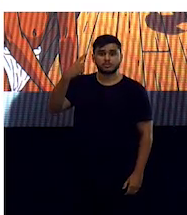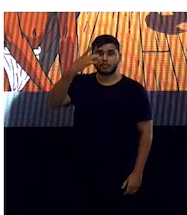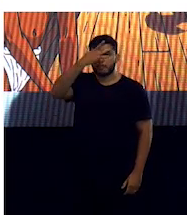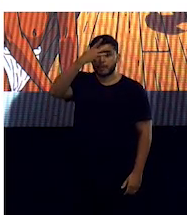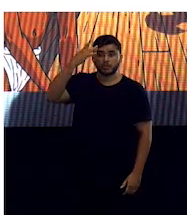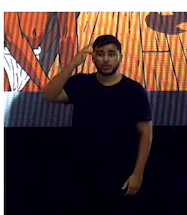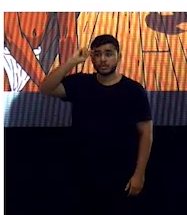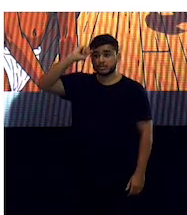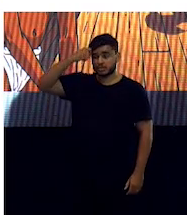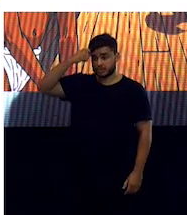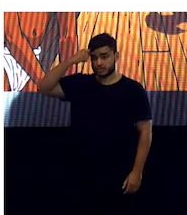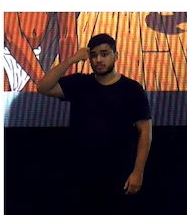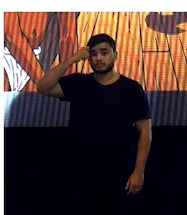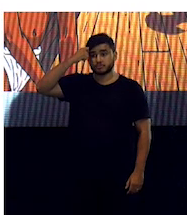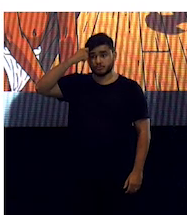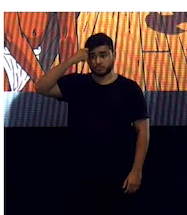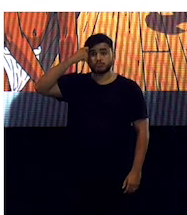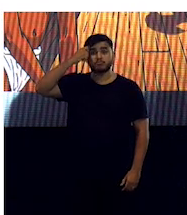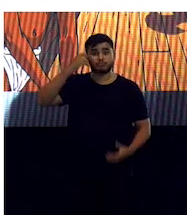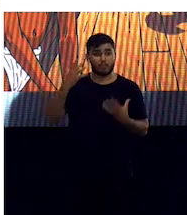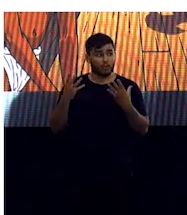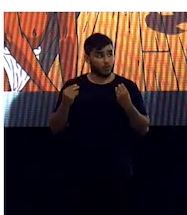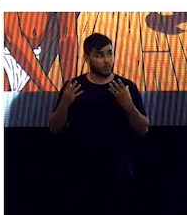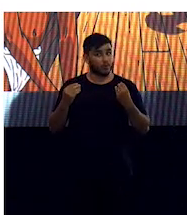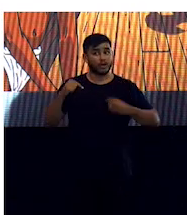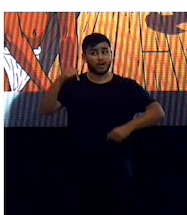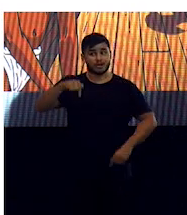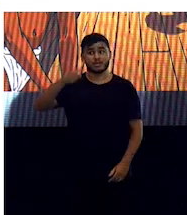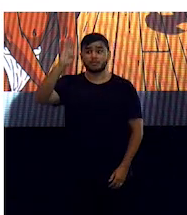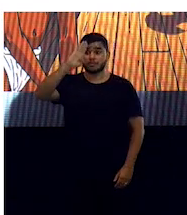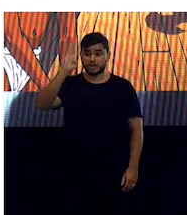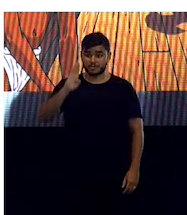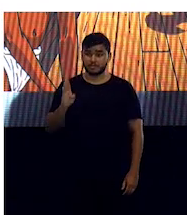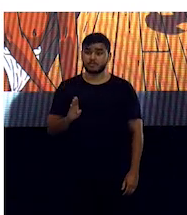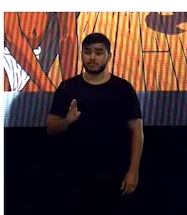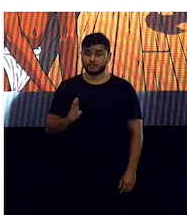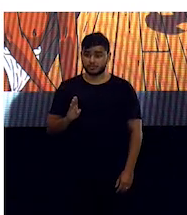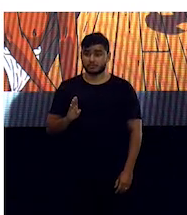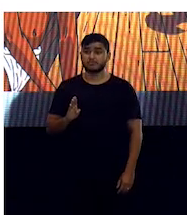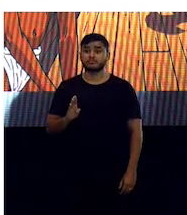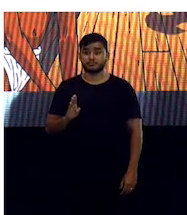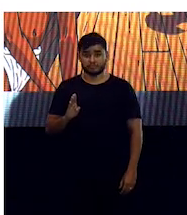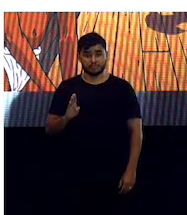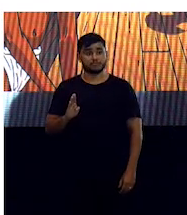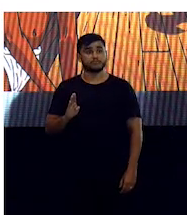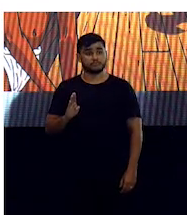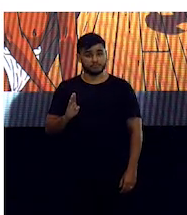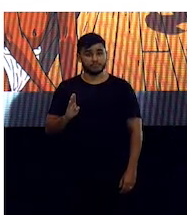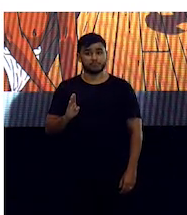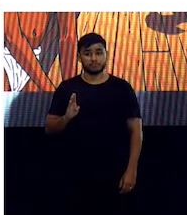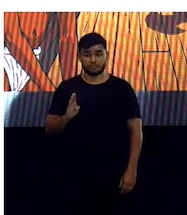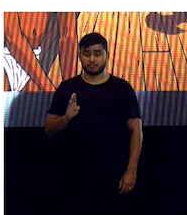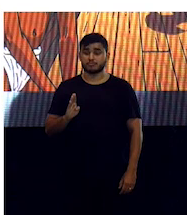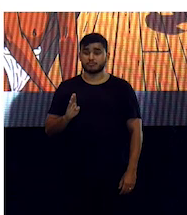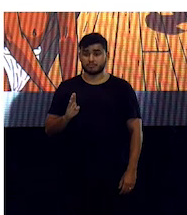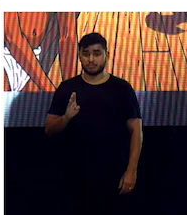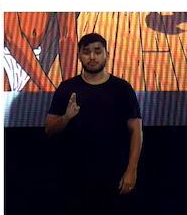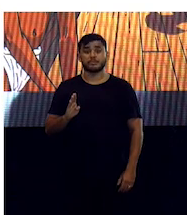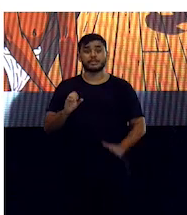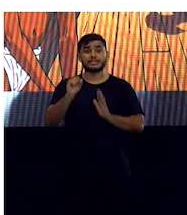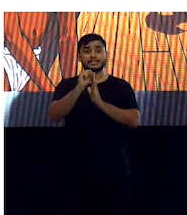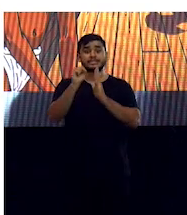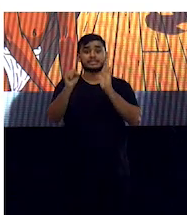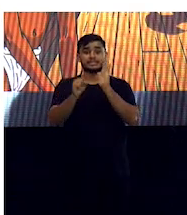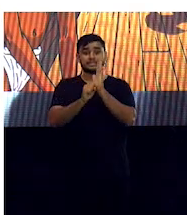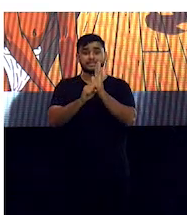10 milhões. É um número grande quando a gente fala de século XVI. Certo? Do século XVI